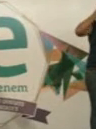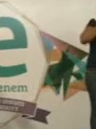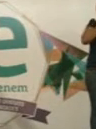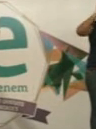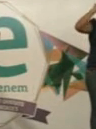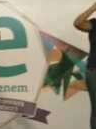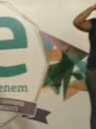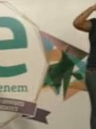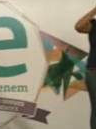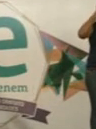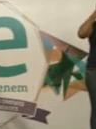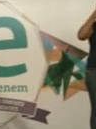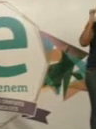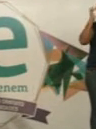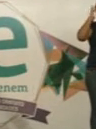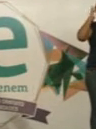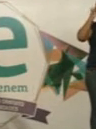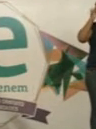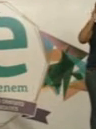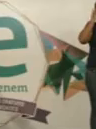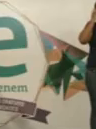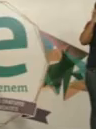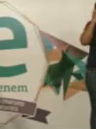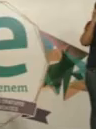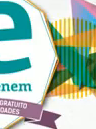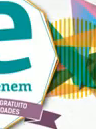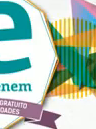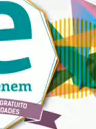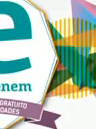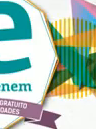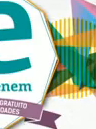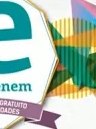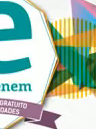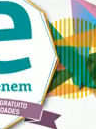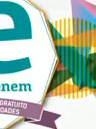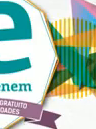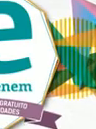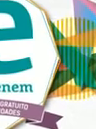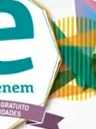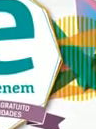a ideia de Barbosa como negro que tinha perdido a Copa de 50.